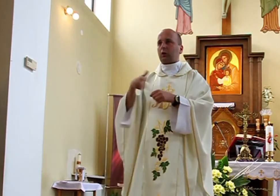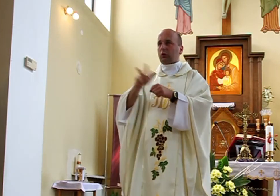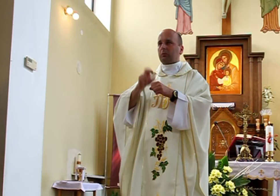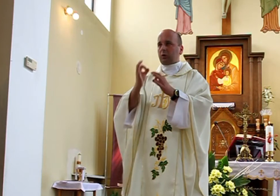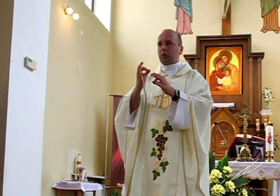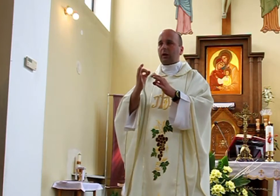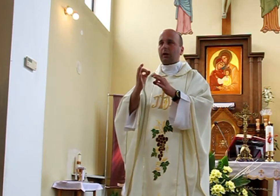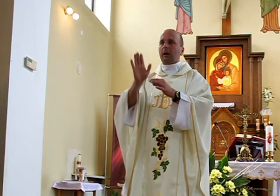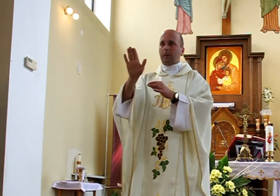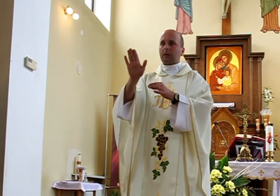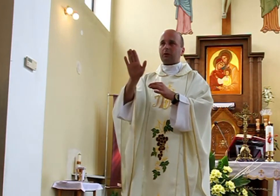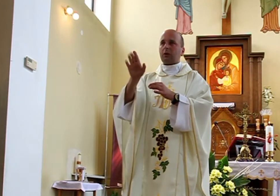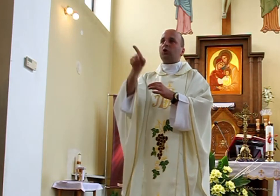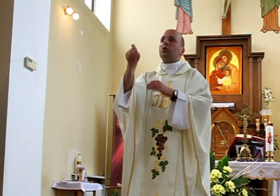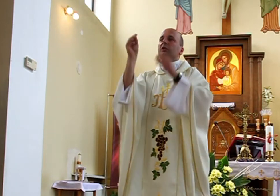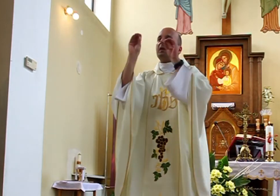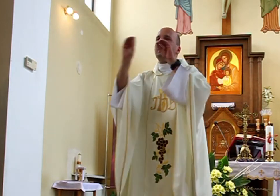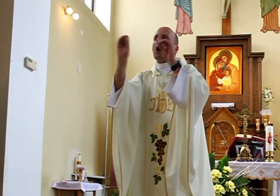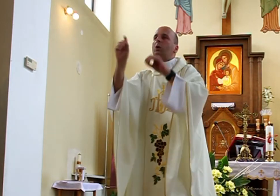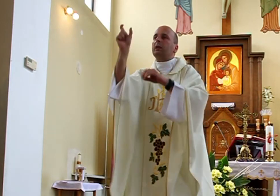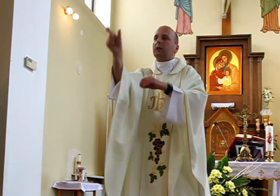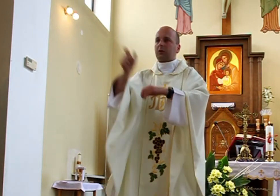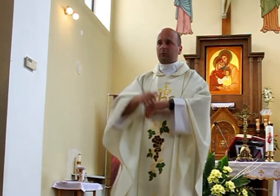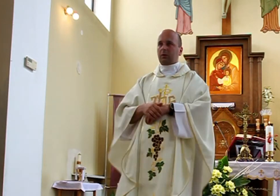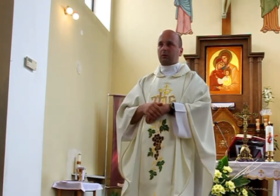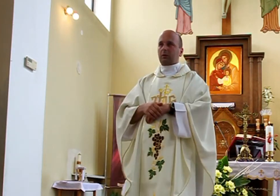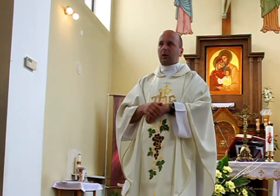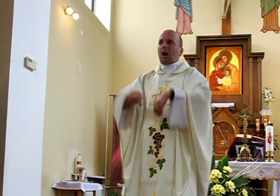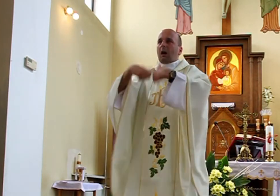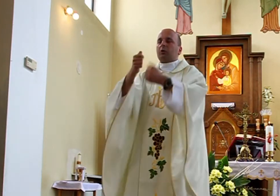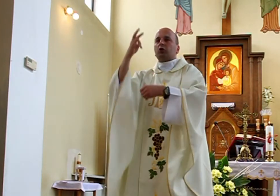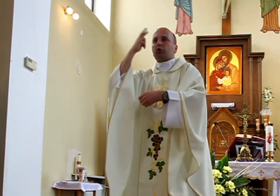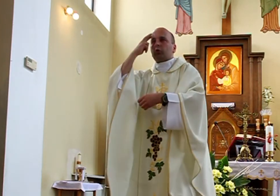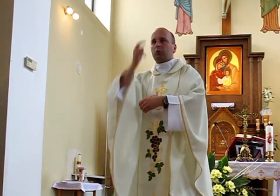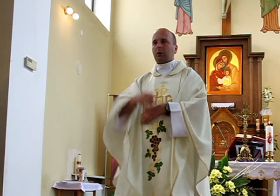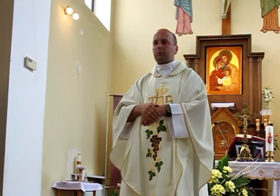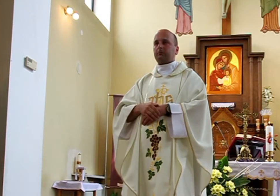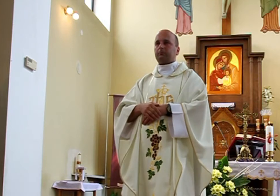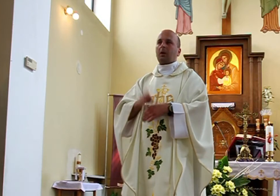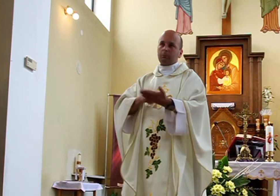którą dzisiaj masz, to jest nauka dla Ciebie, abyś zrozumiał.